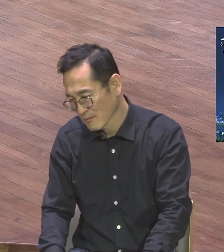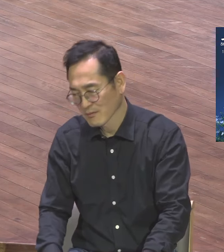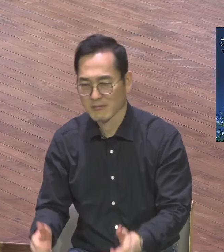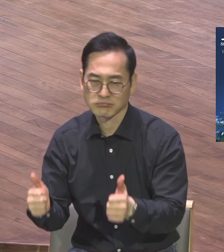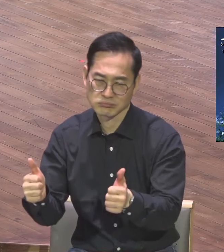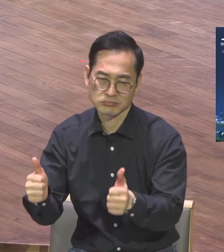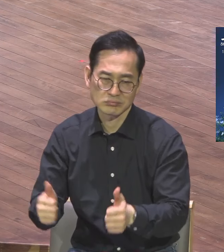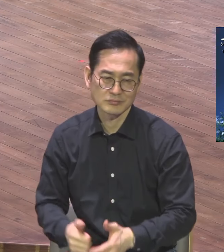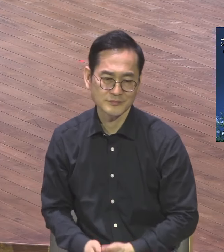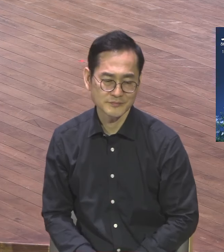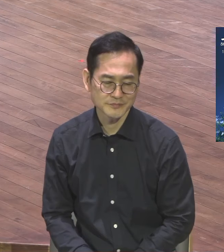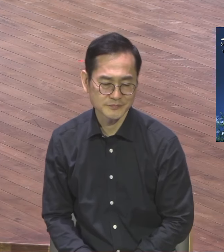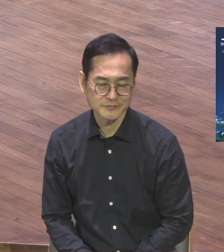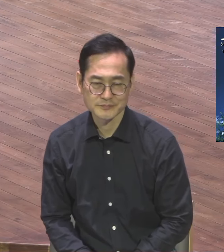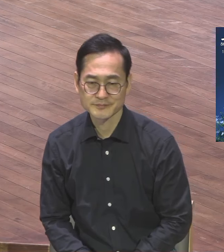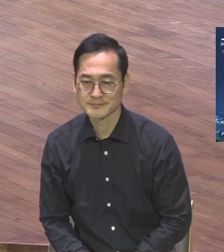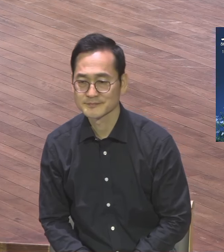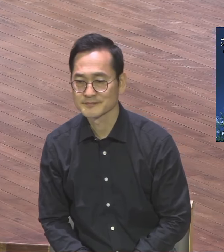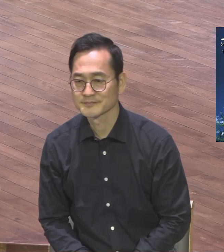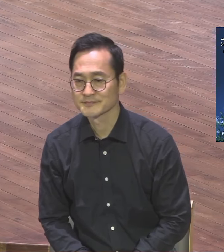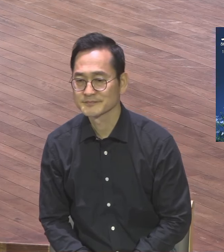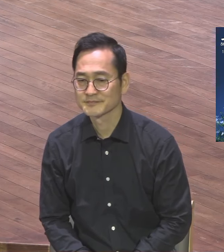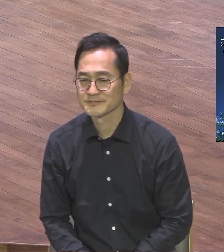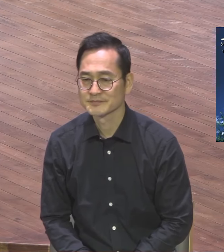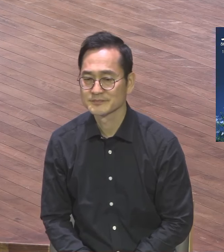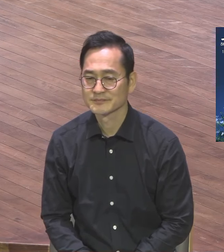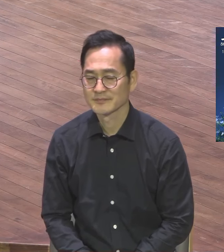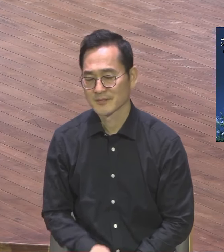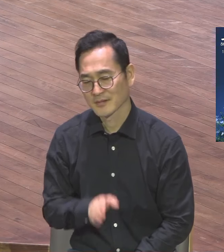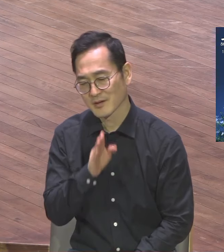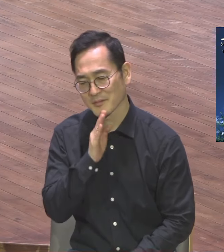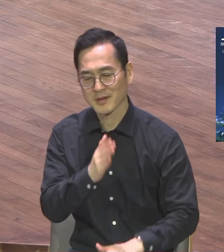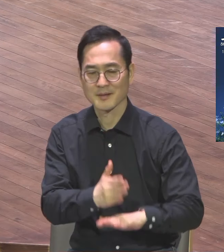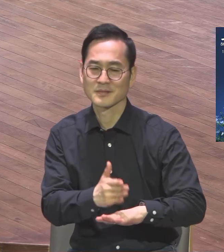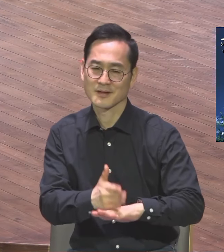누구인지 내가 다 보고 봤잖아요. 얼마나 감사하고